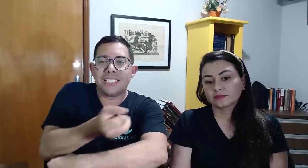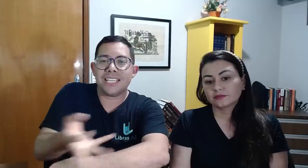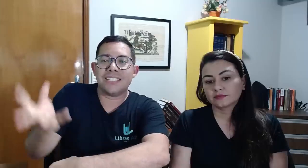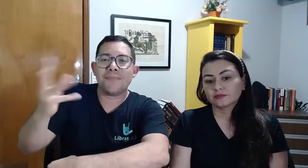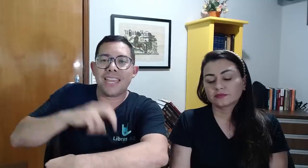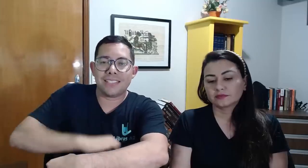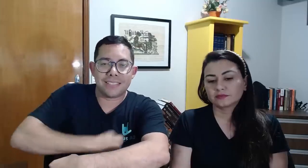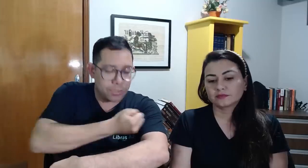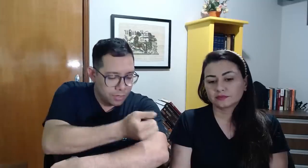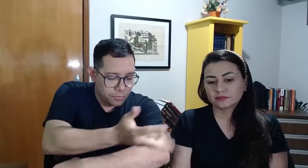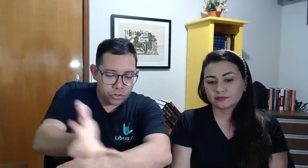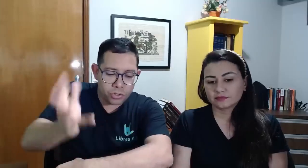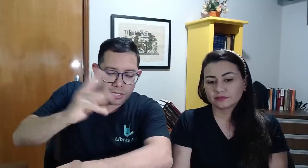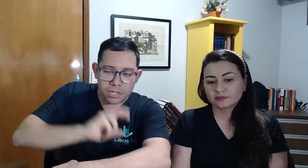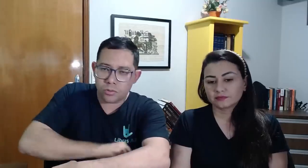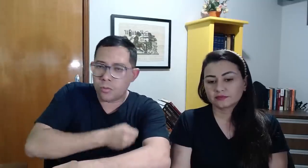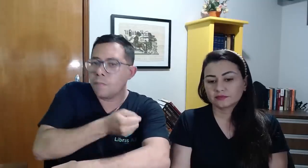tinha sementes. Então ele foi jogando.